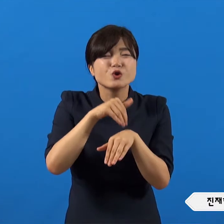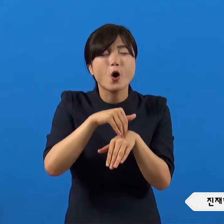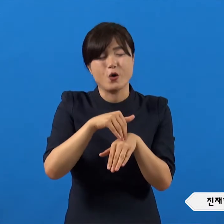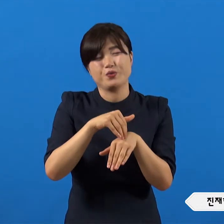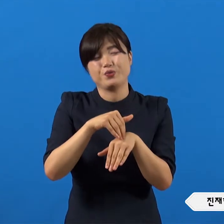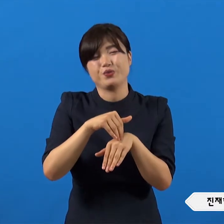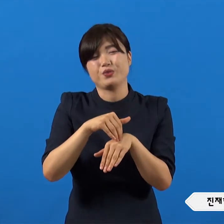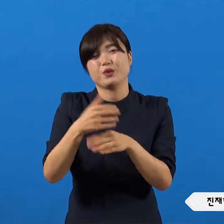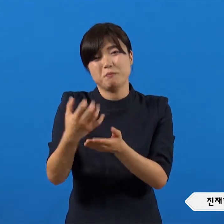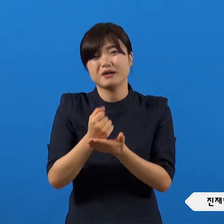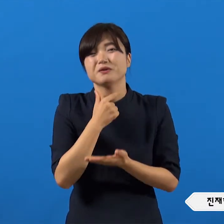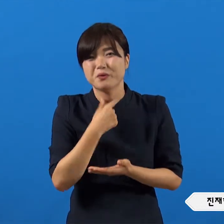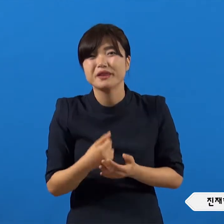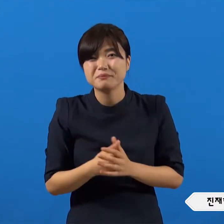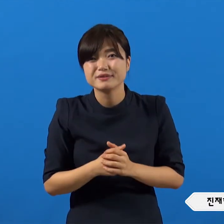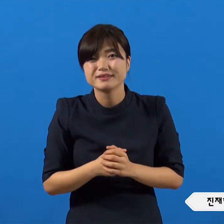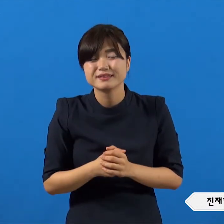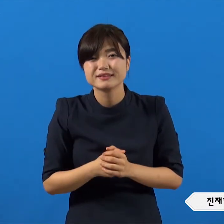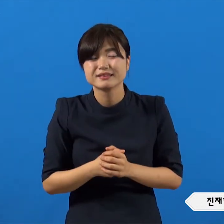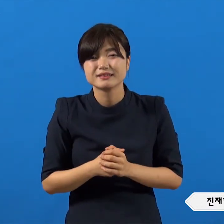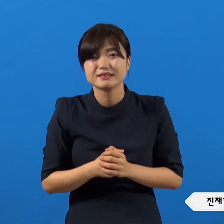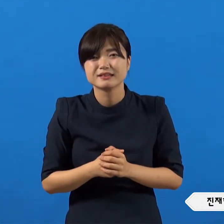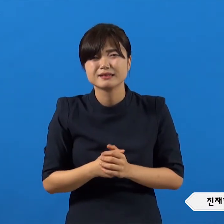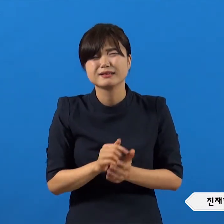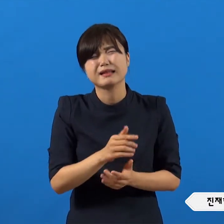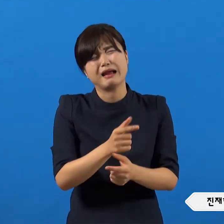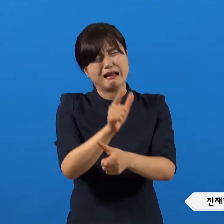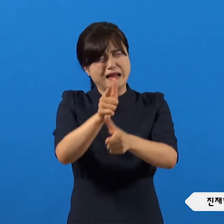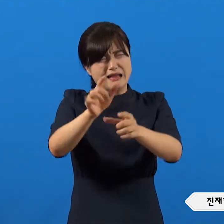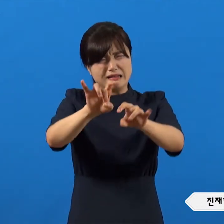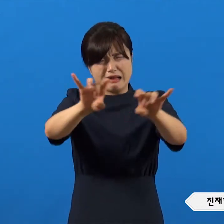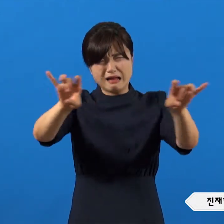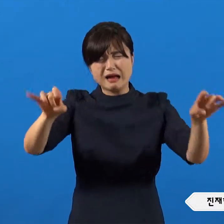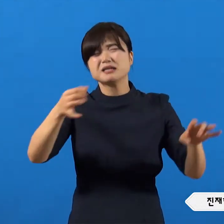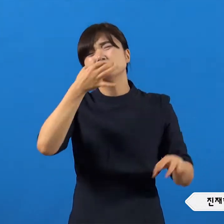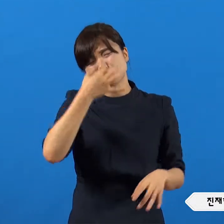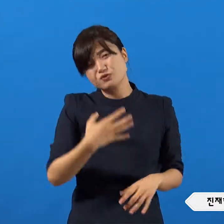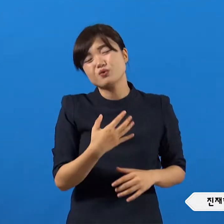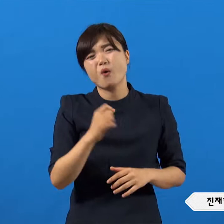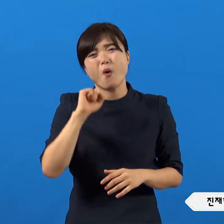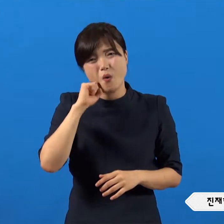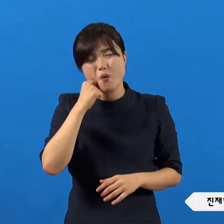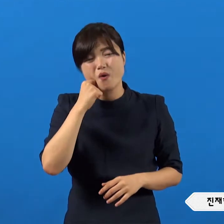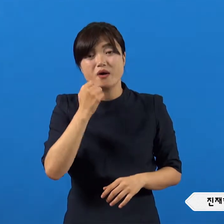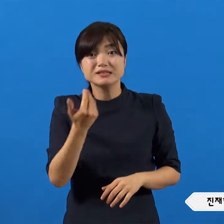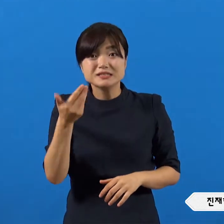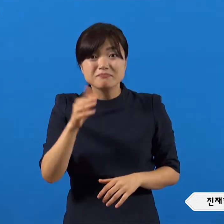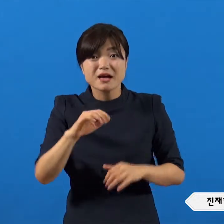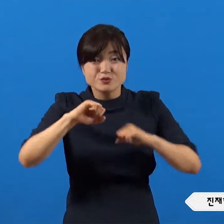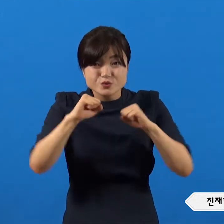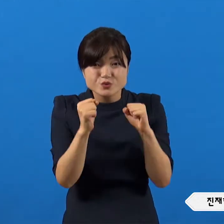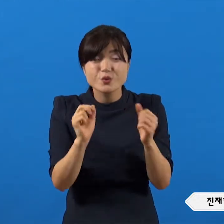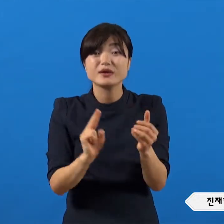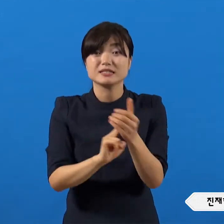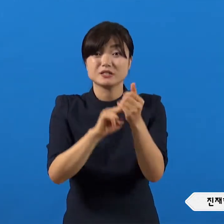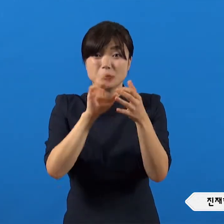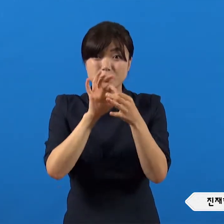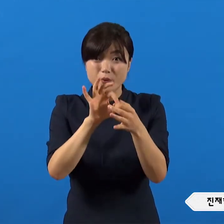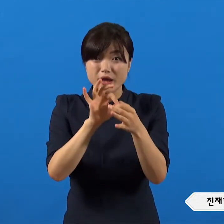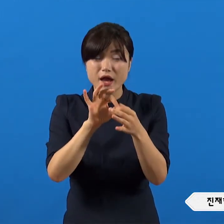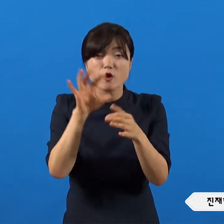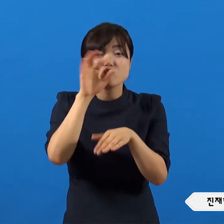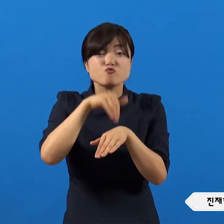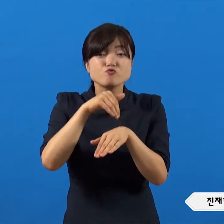합니다. 다 힘들고 어렵지만 그 순종의 기적을 통해서, 훈련을